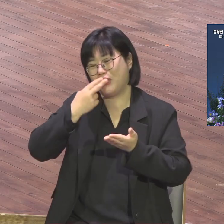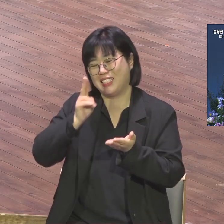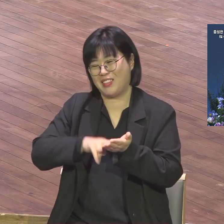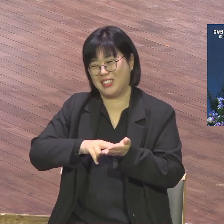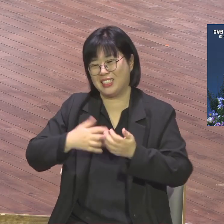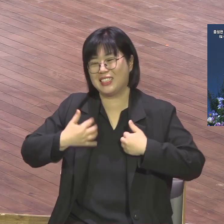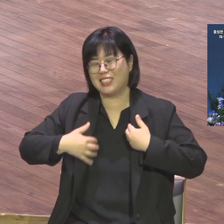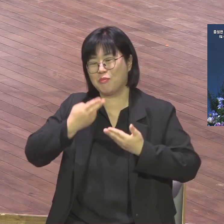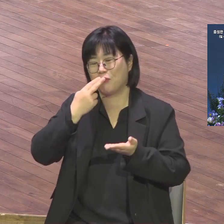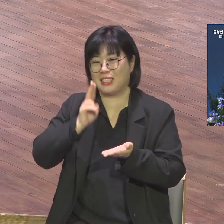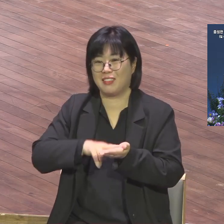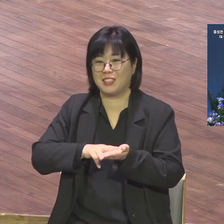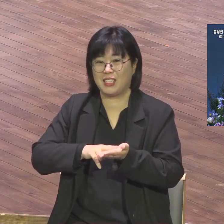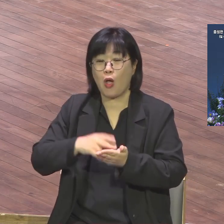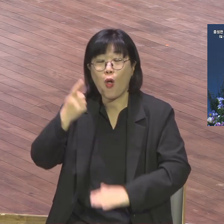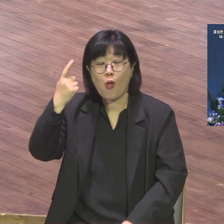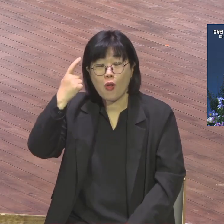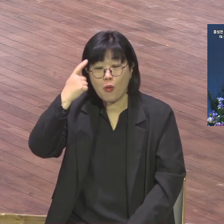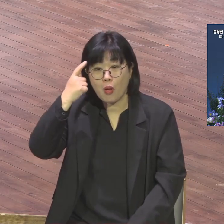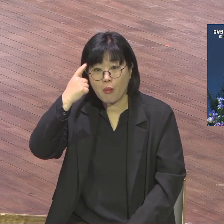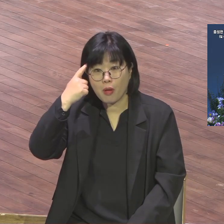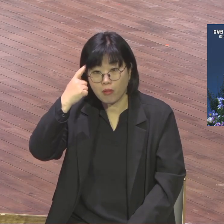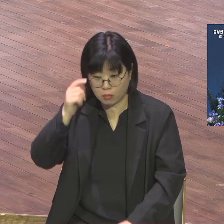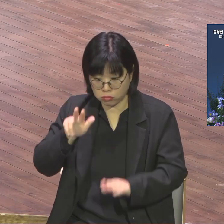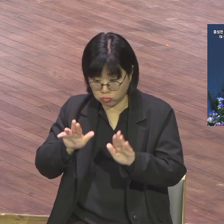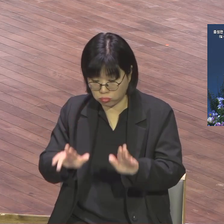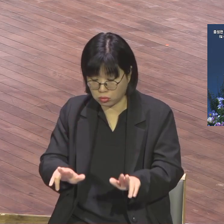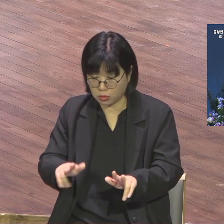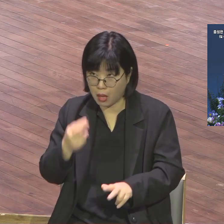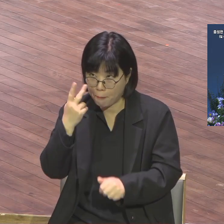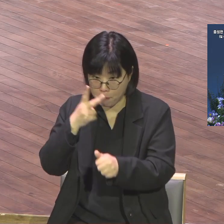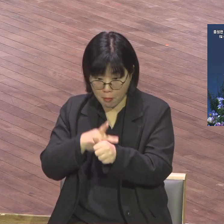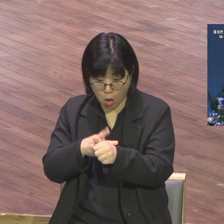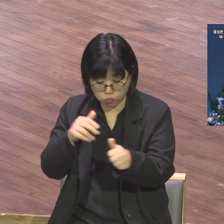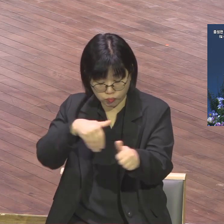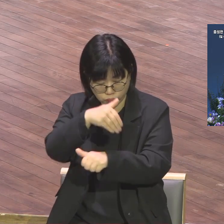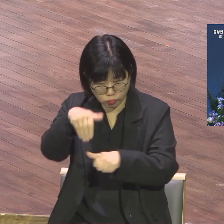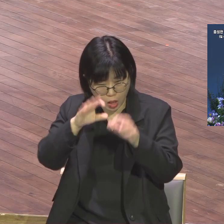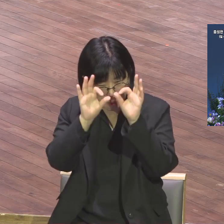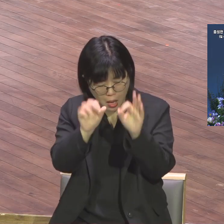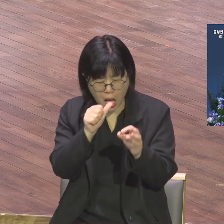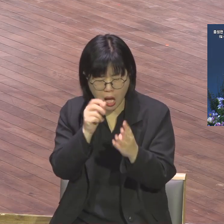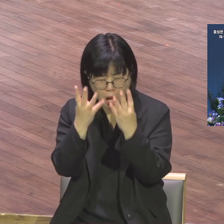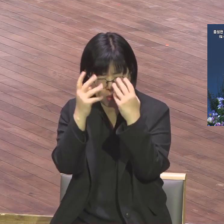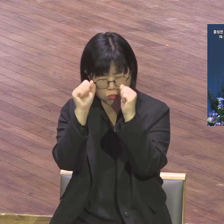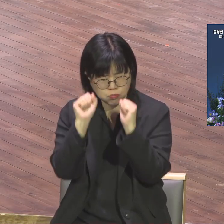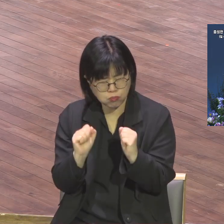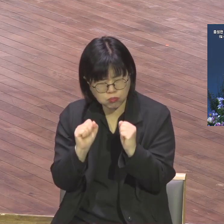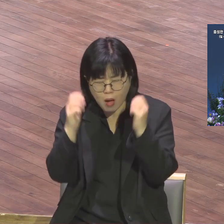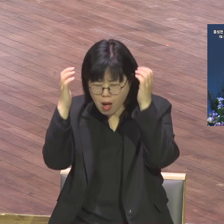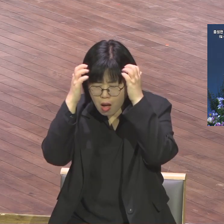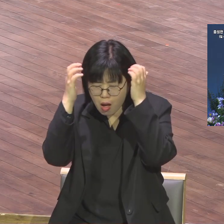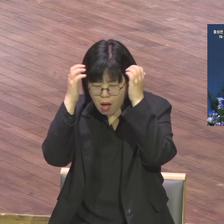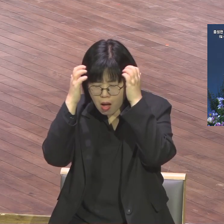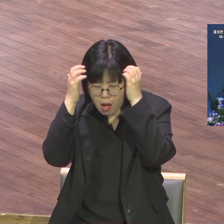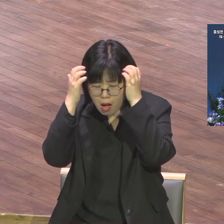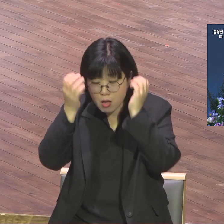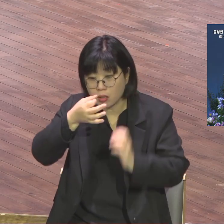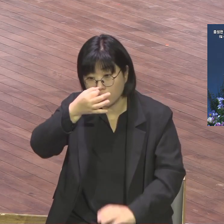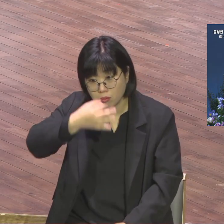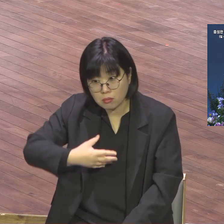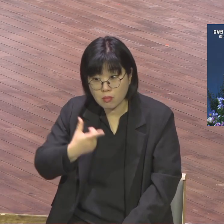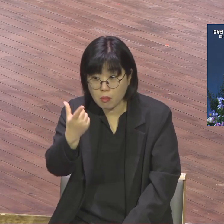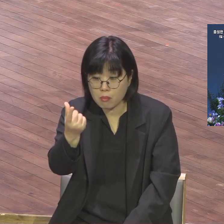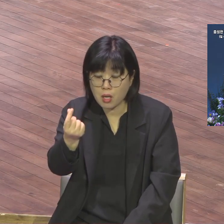붙어 있습니다. 현실적으로 볼 때는 가장 참혹하지요. 감옥에 갇혀 있고 너무너무